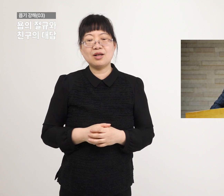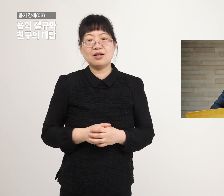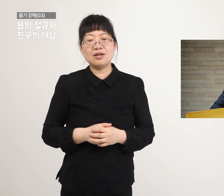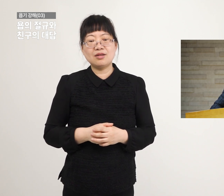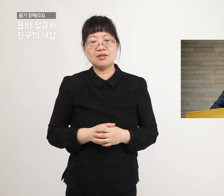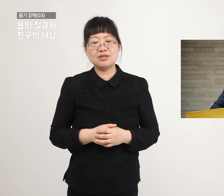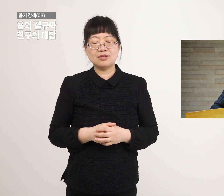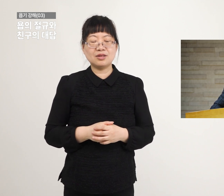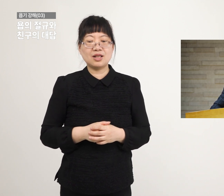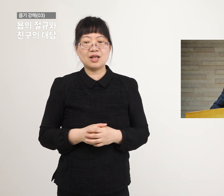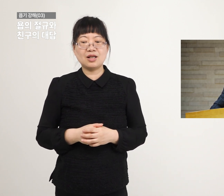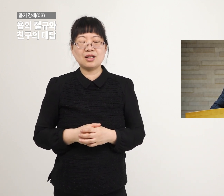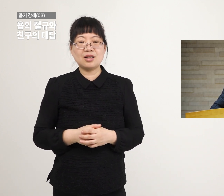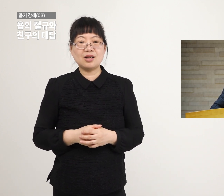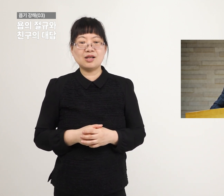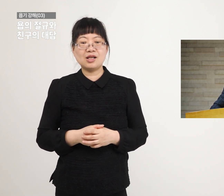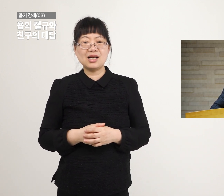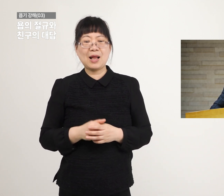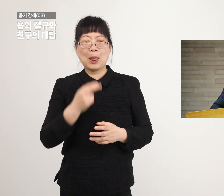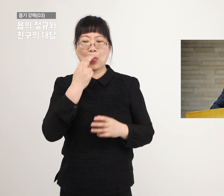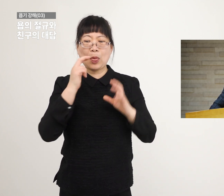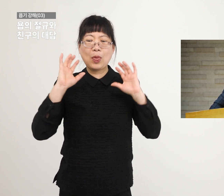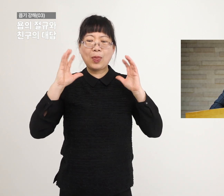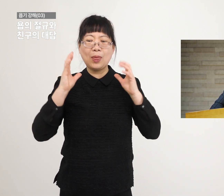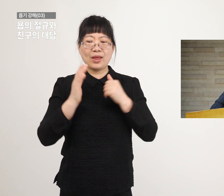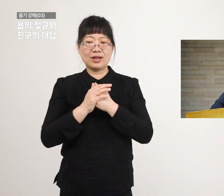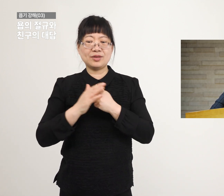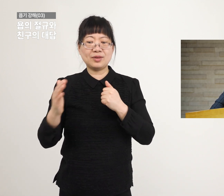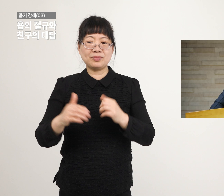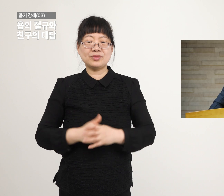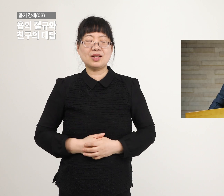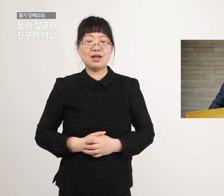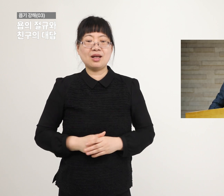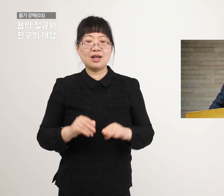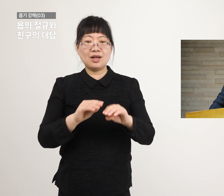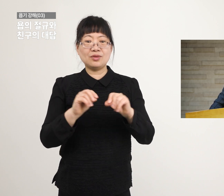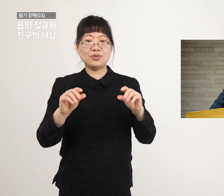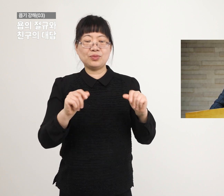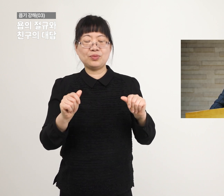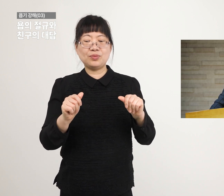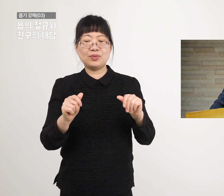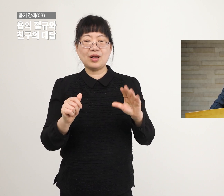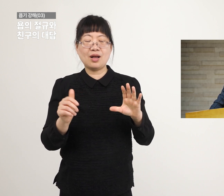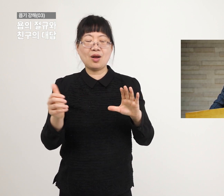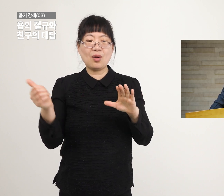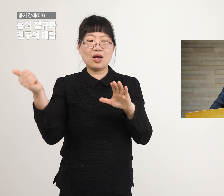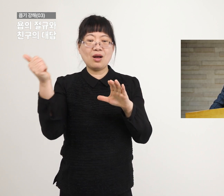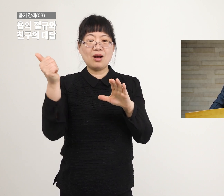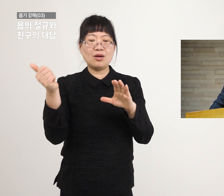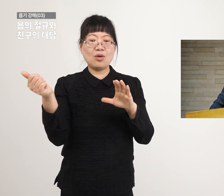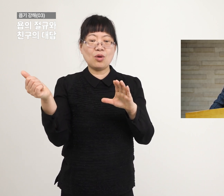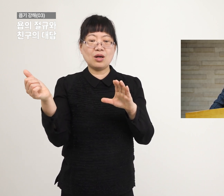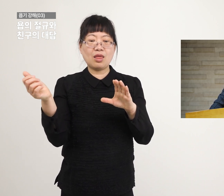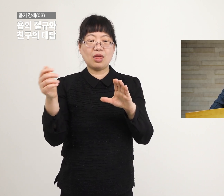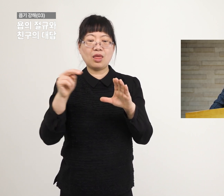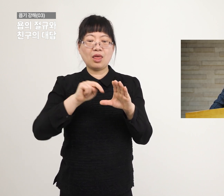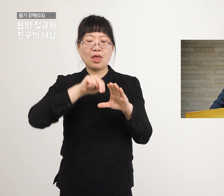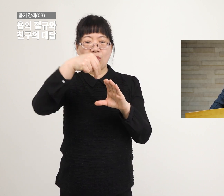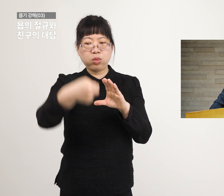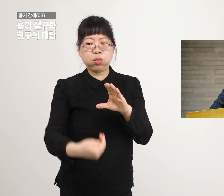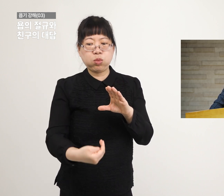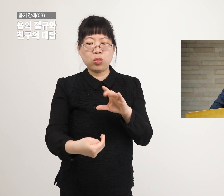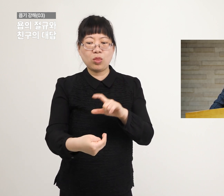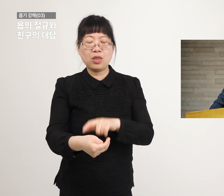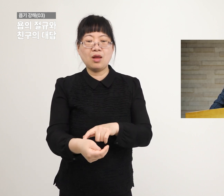간수가 잘 안 되는 어린 아이들이죠. 흙 속에 파묻혀가지고 질식사해서 5명 아이들이